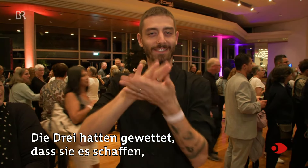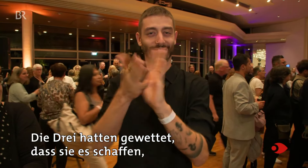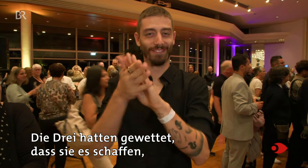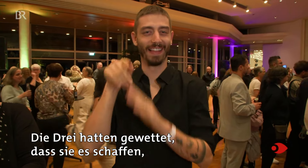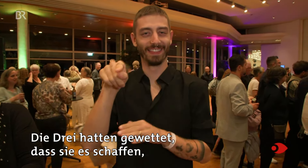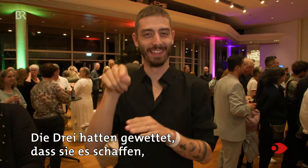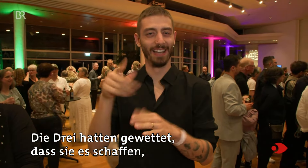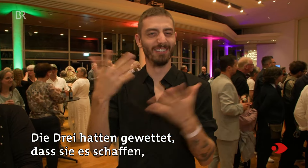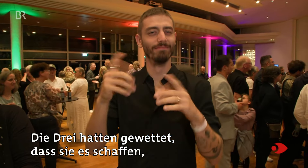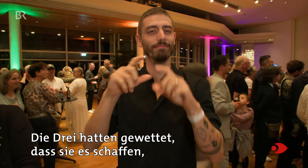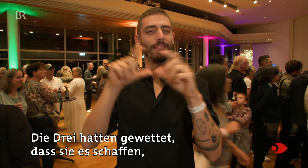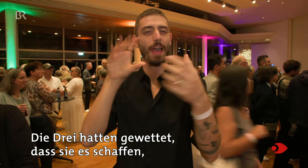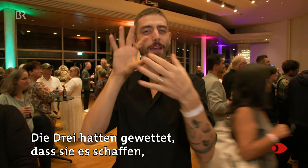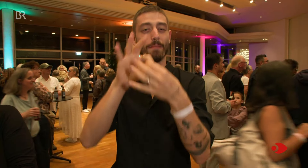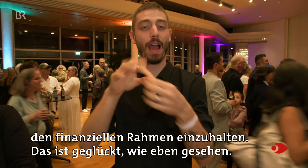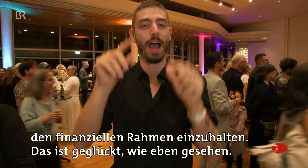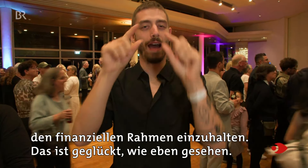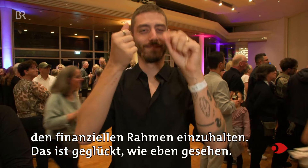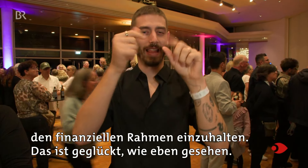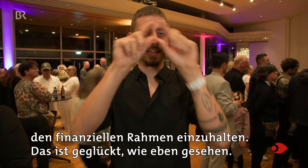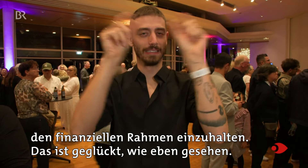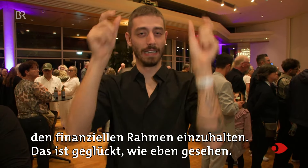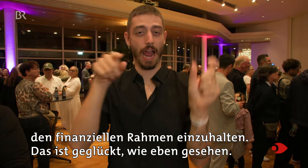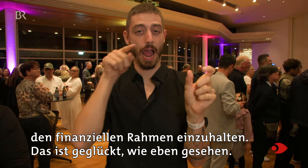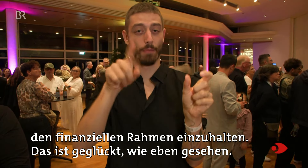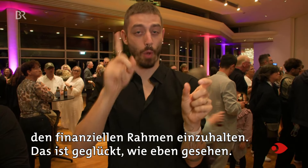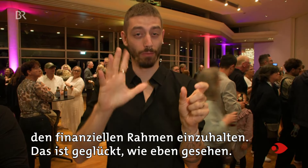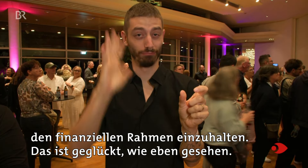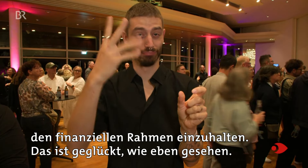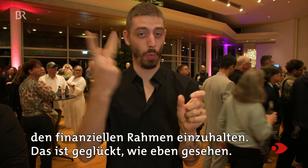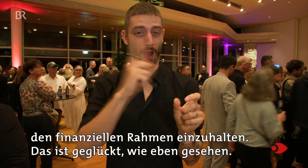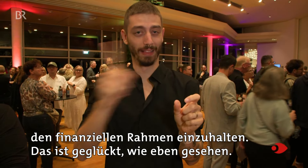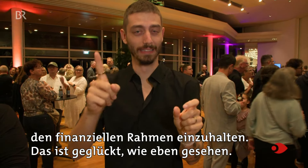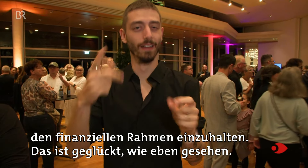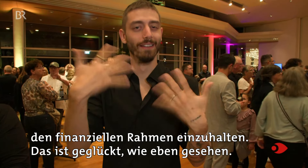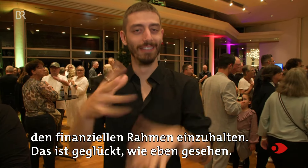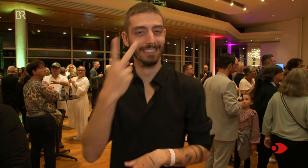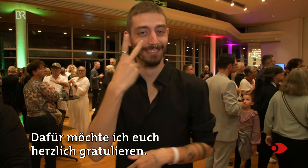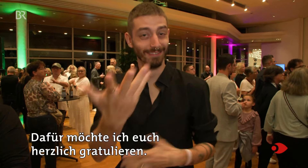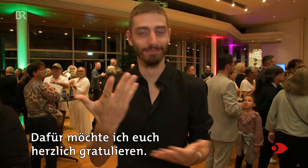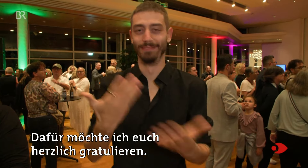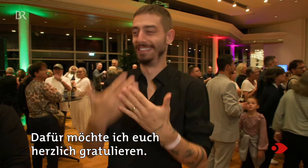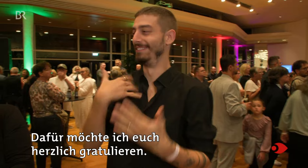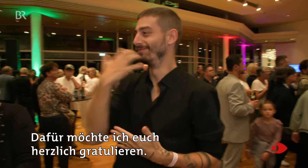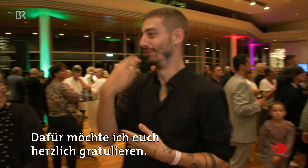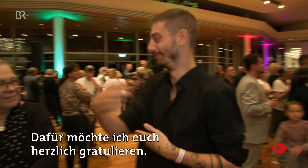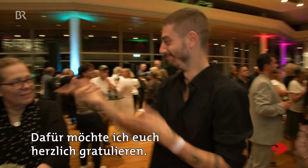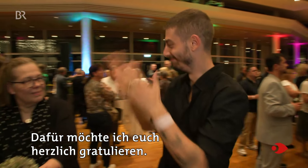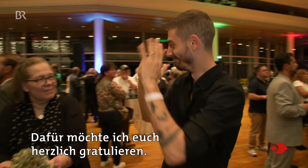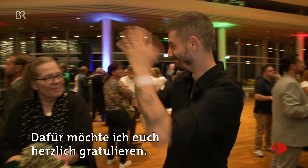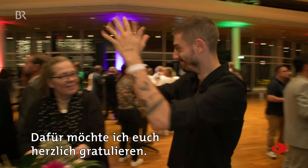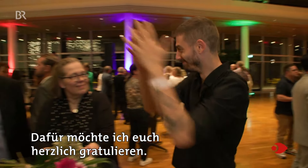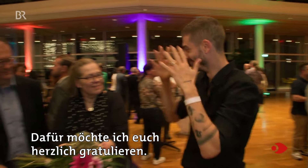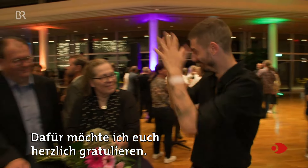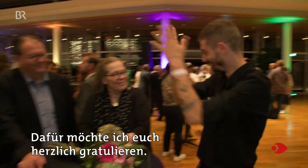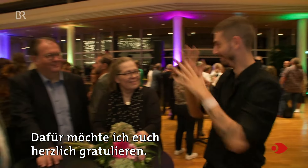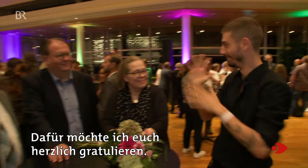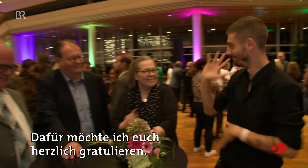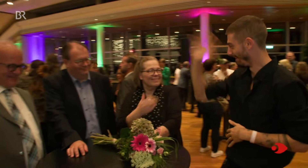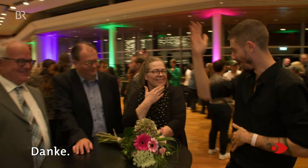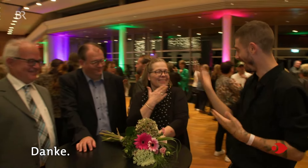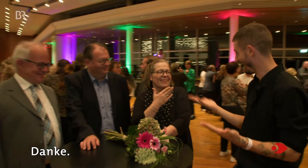Die drei hatten gewettet, dass sie es schaffen, den finanziellen Rahmen einzuhalten. Das ist geglückt, wie eben gesehen. Dafür möchte ich euch herzlich